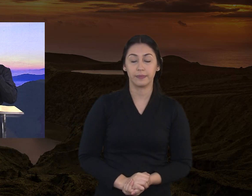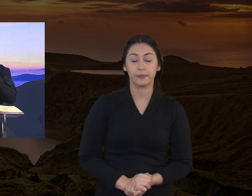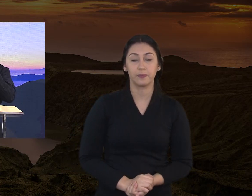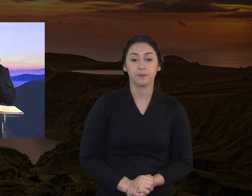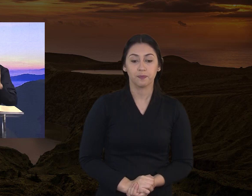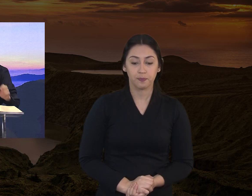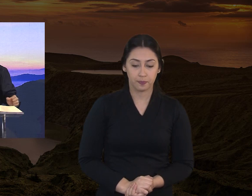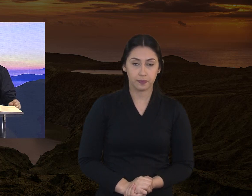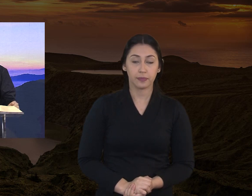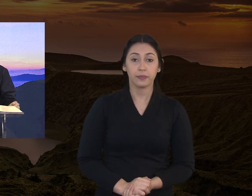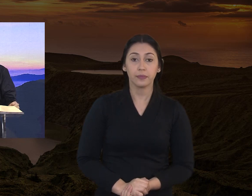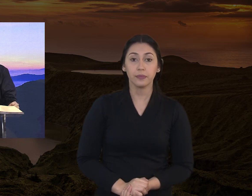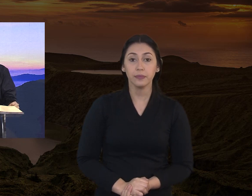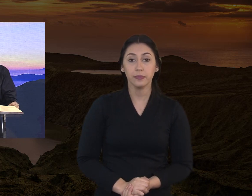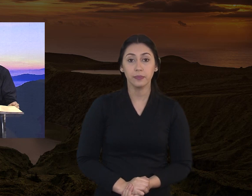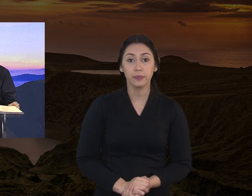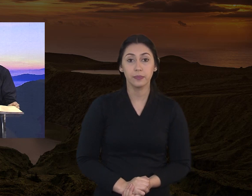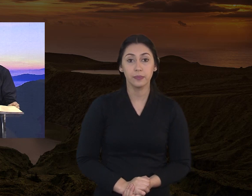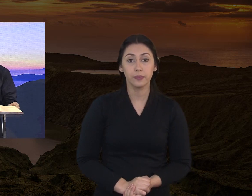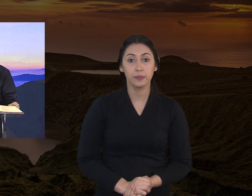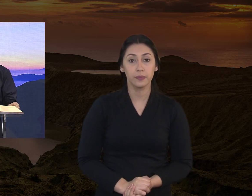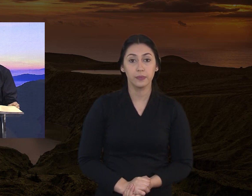Muito bem. Então,